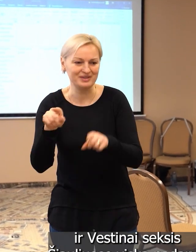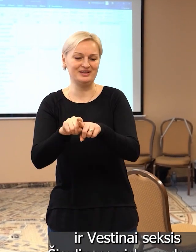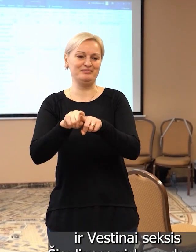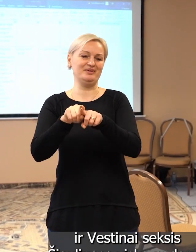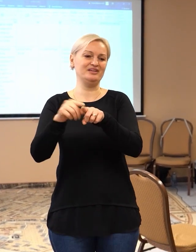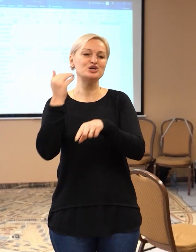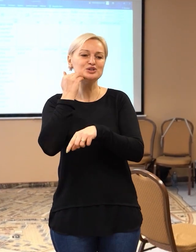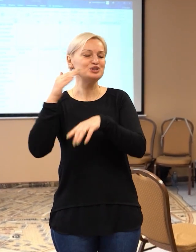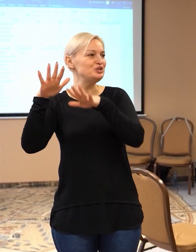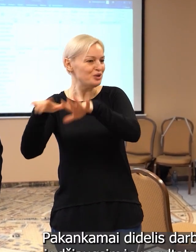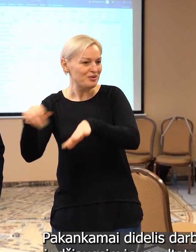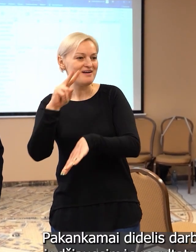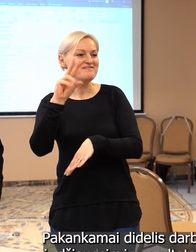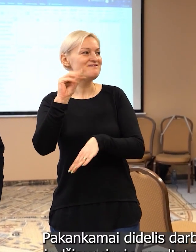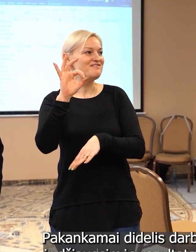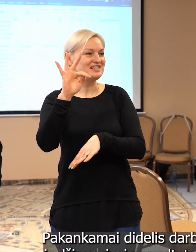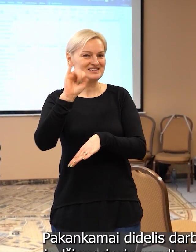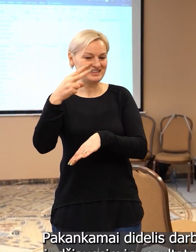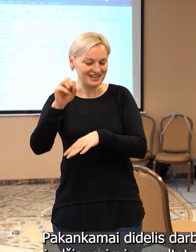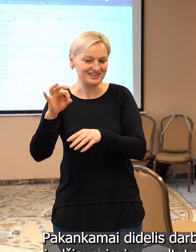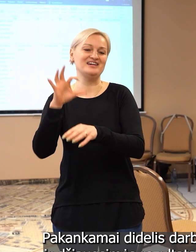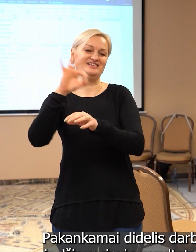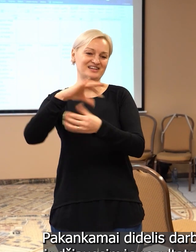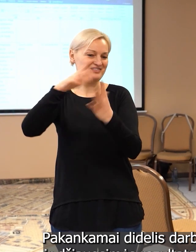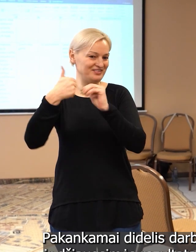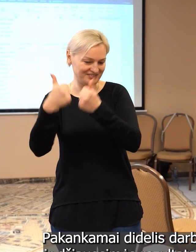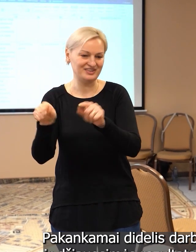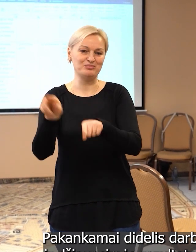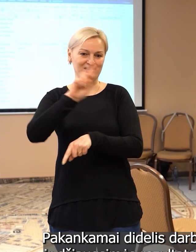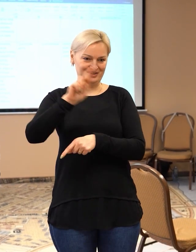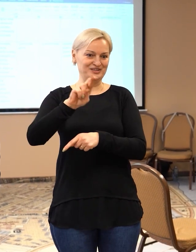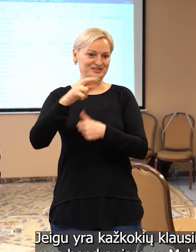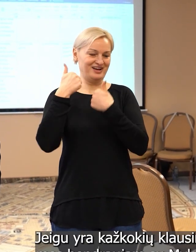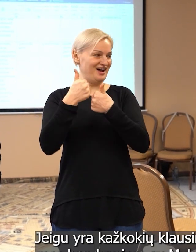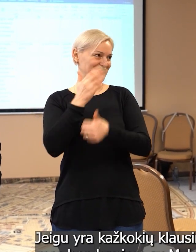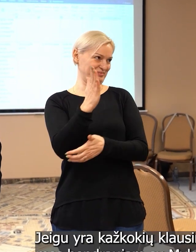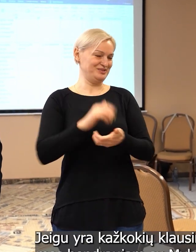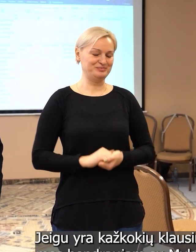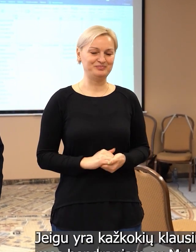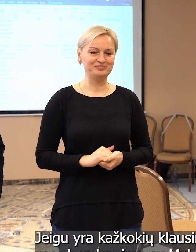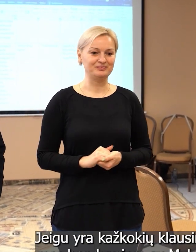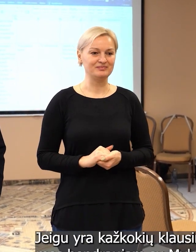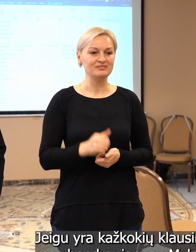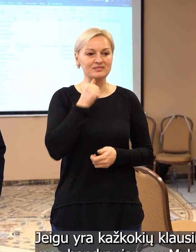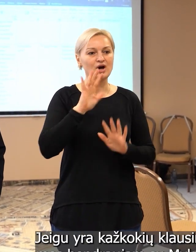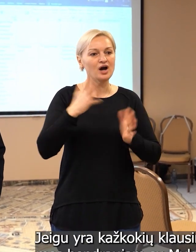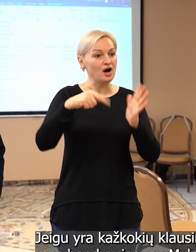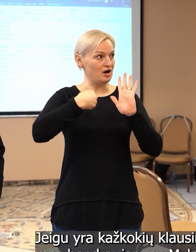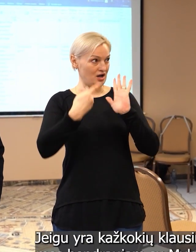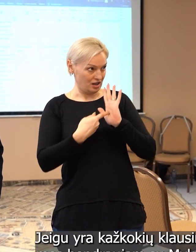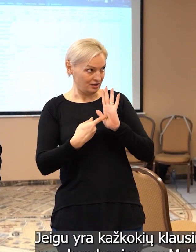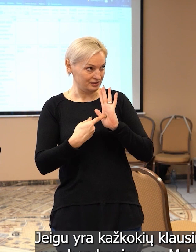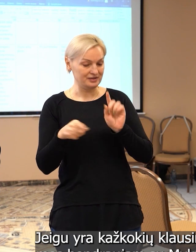Šiauliuose padaryti kankamai didelis rezultatus ir džiaugsimės rezultatais. Jeigu yra kažkokį klausimą ir viską,